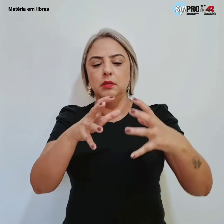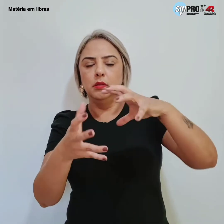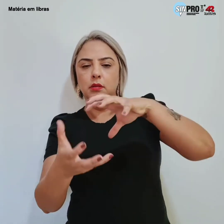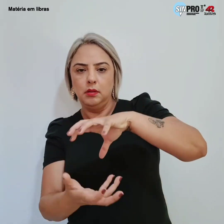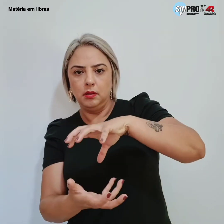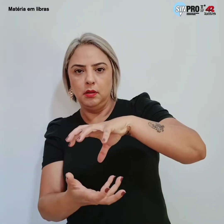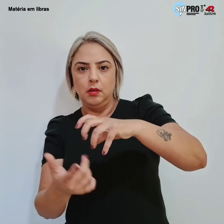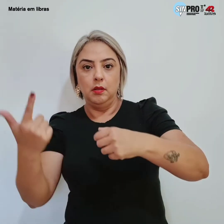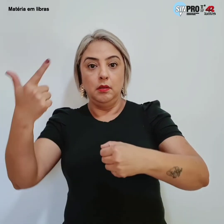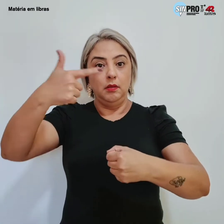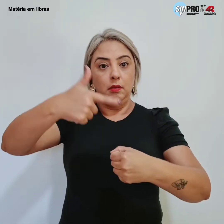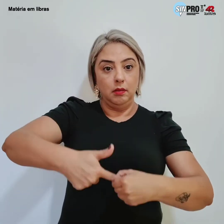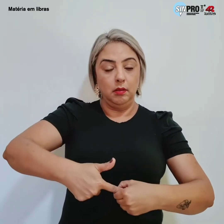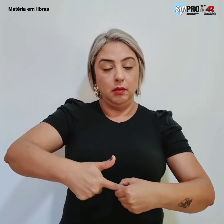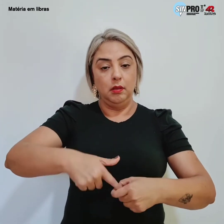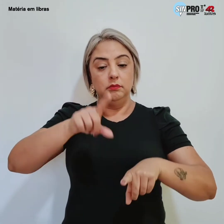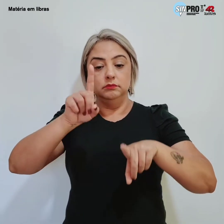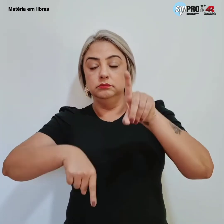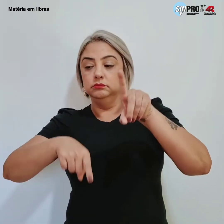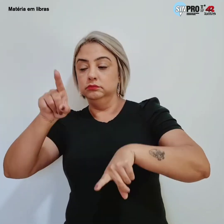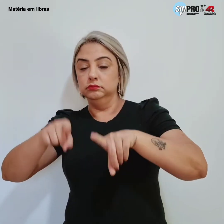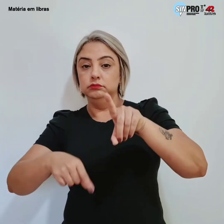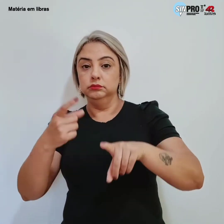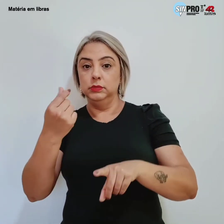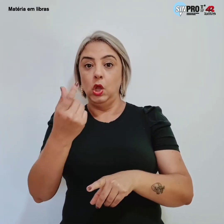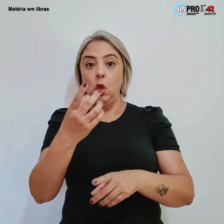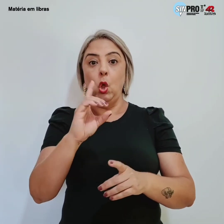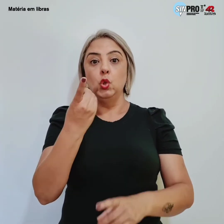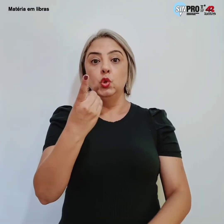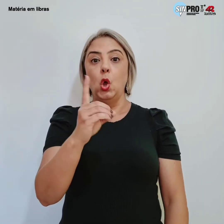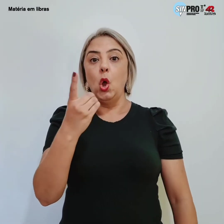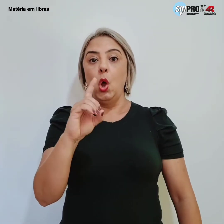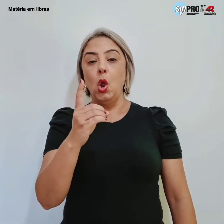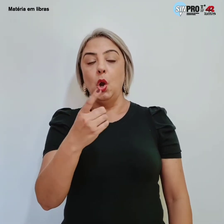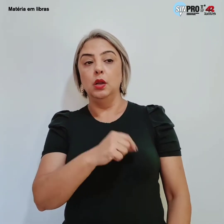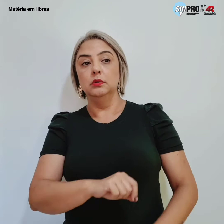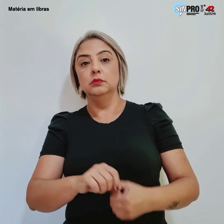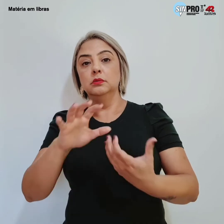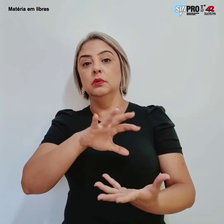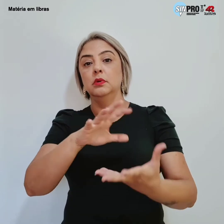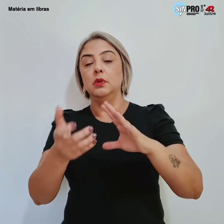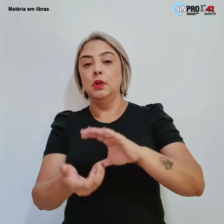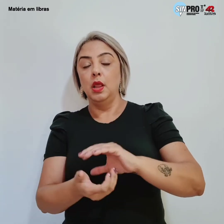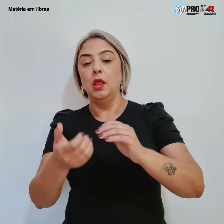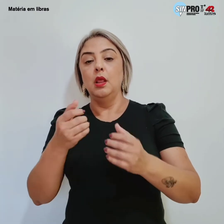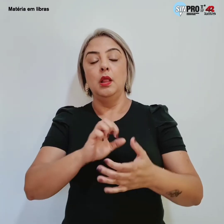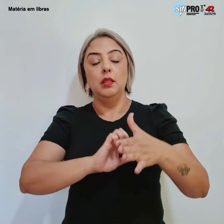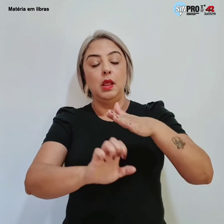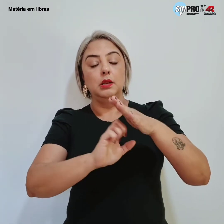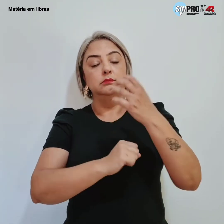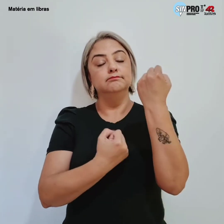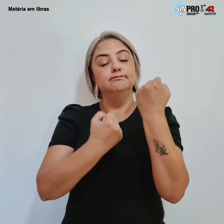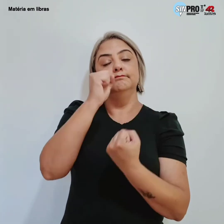internacional do barril de petróleo e a variação do câmbio nos preços praticados nas refinarias da